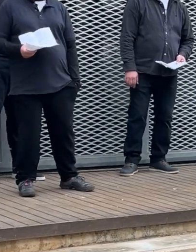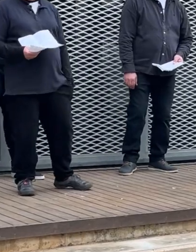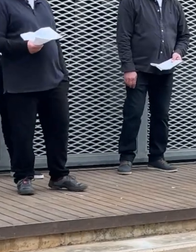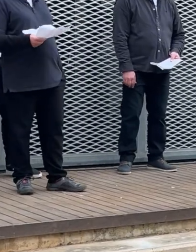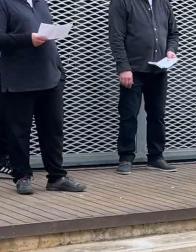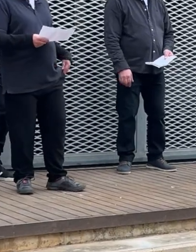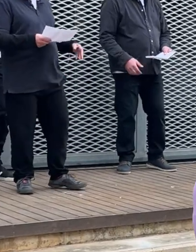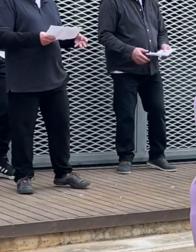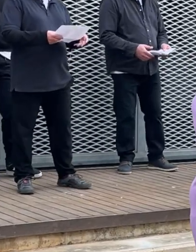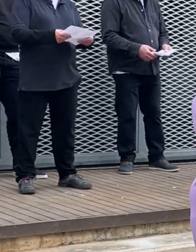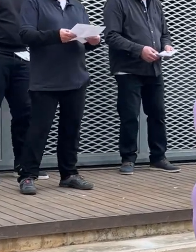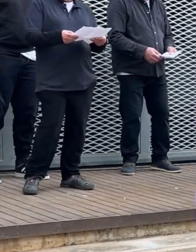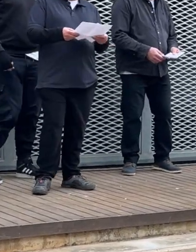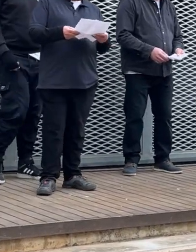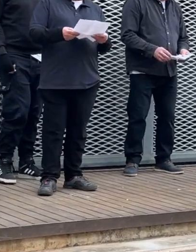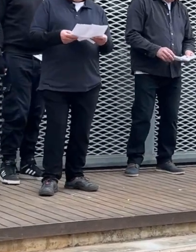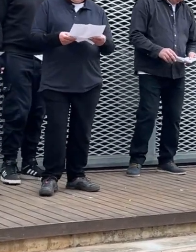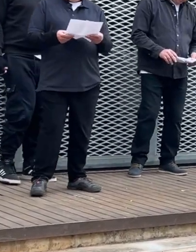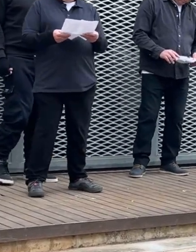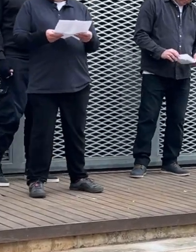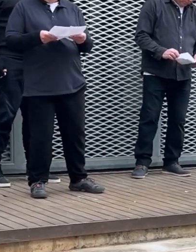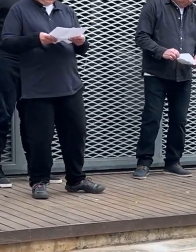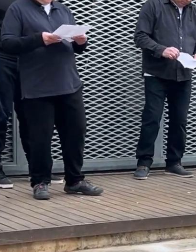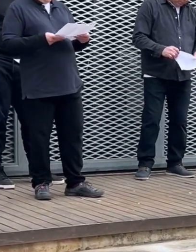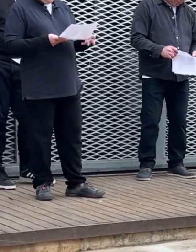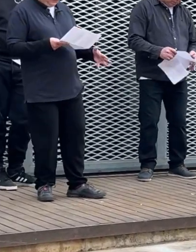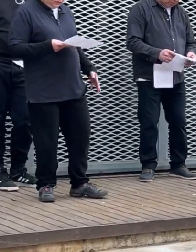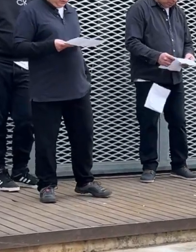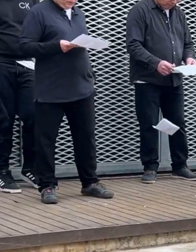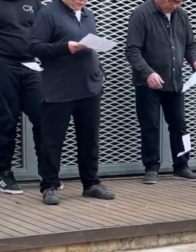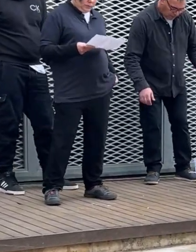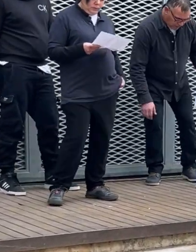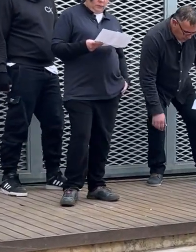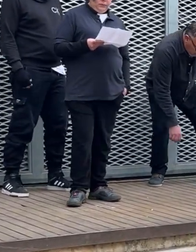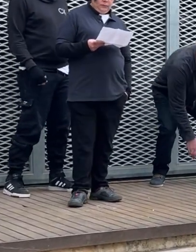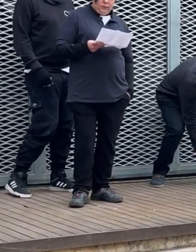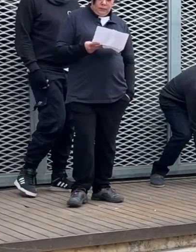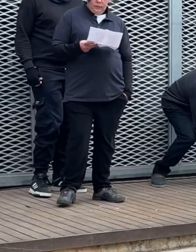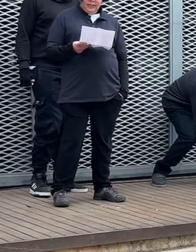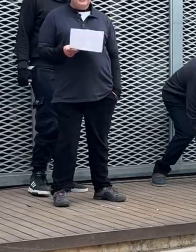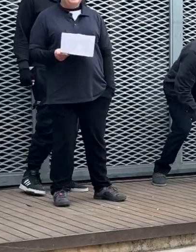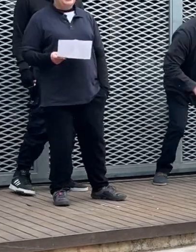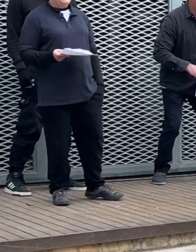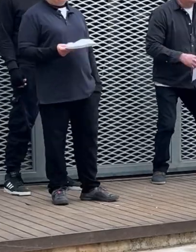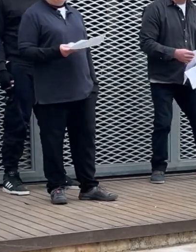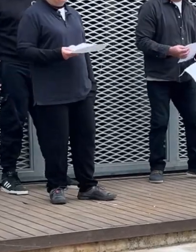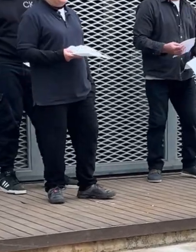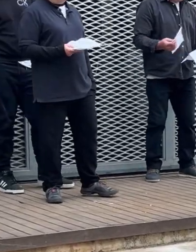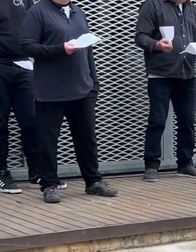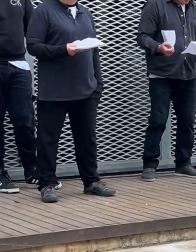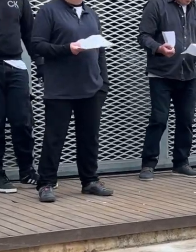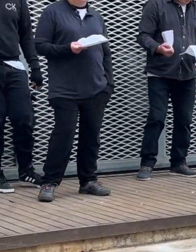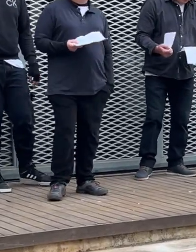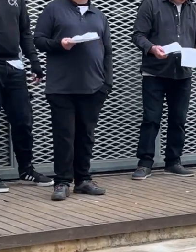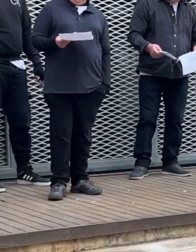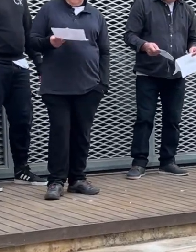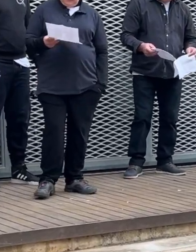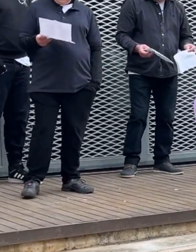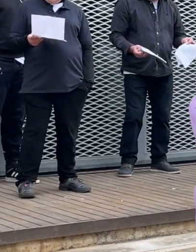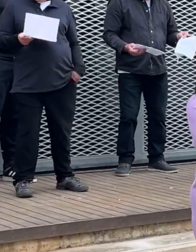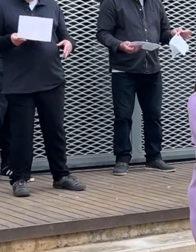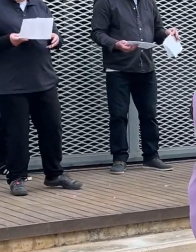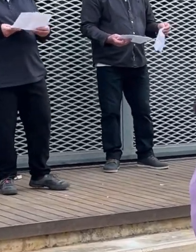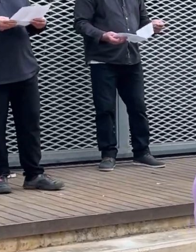las apariencias. La salud mental está de moda, ya es más famosa que la Coca-Cola. La gente